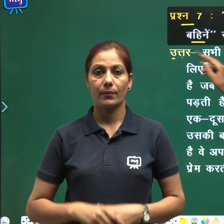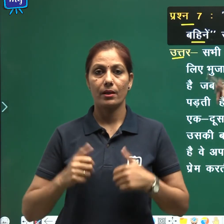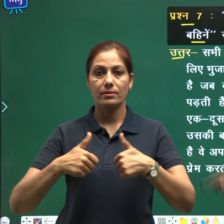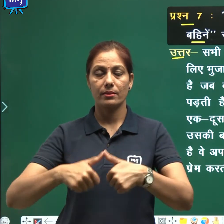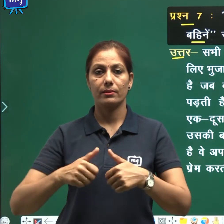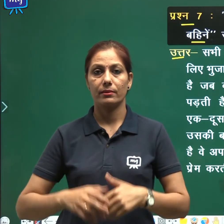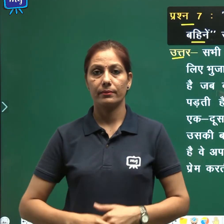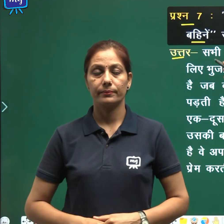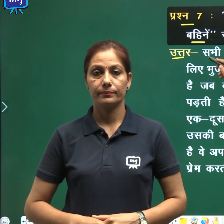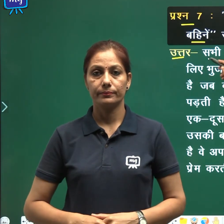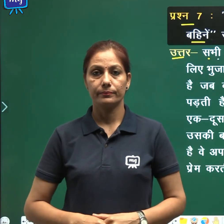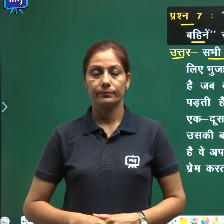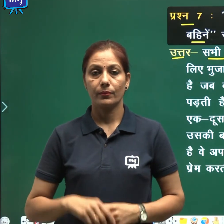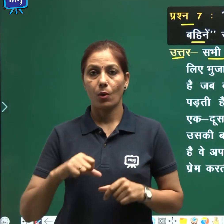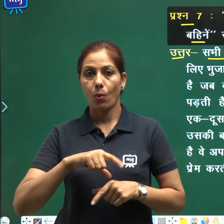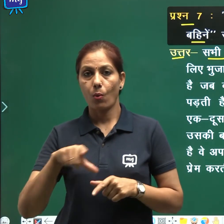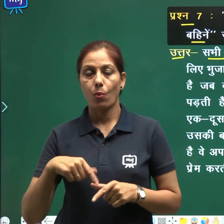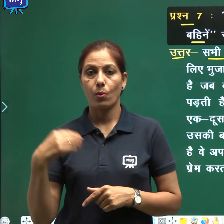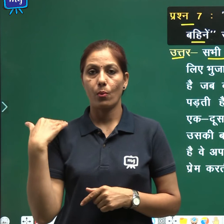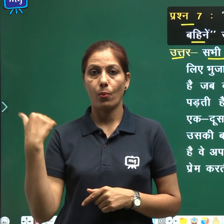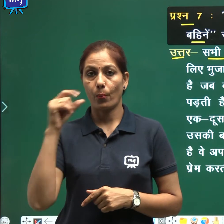उत्तर है, सभी भाई